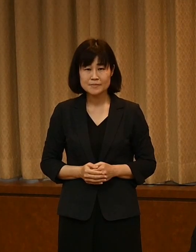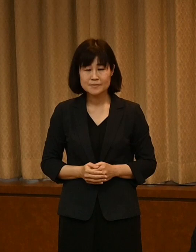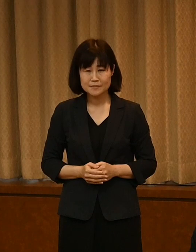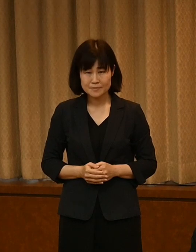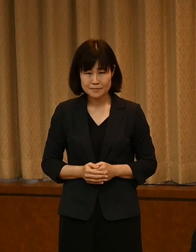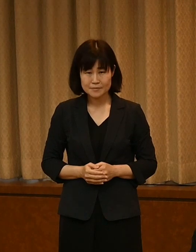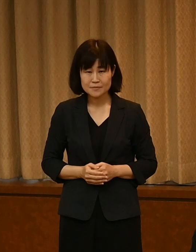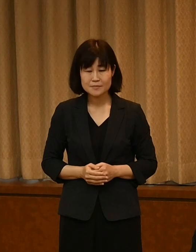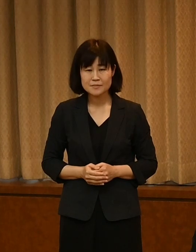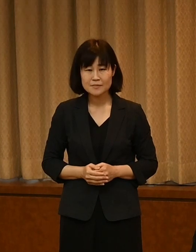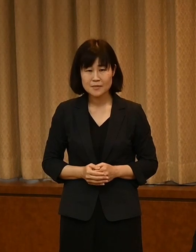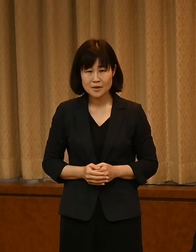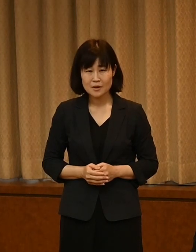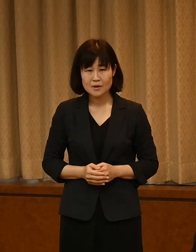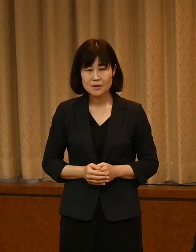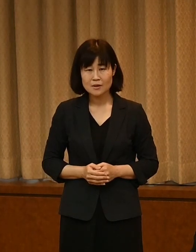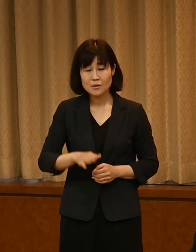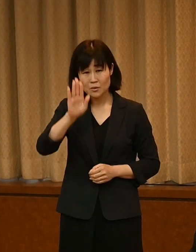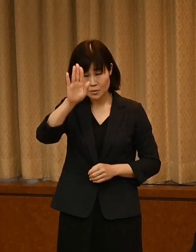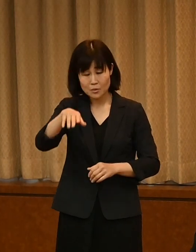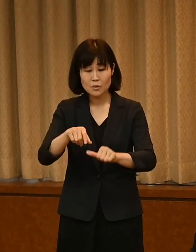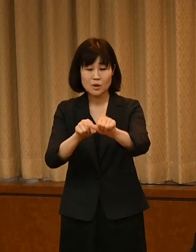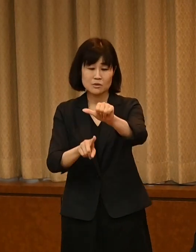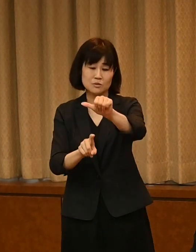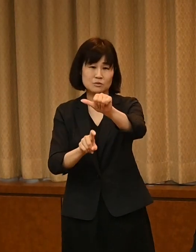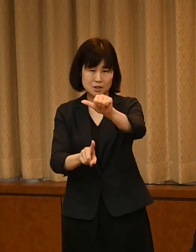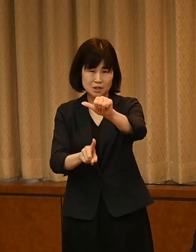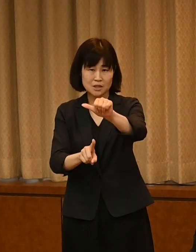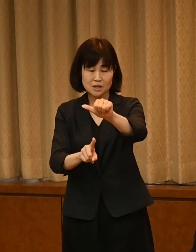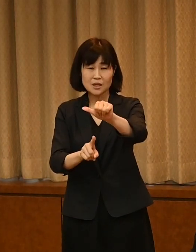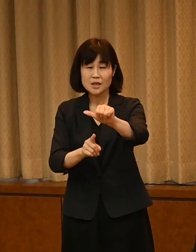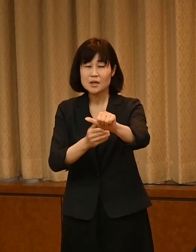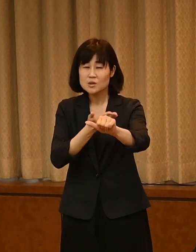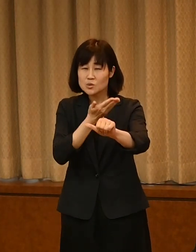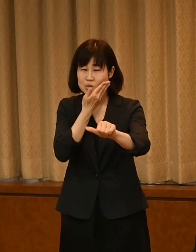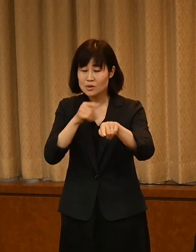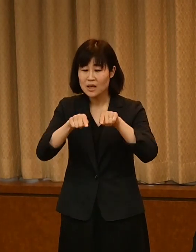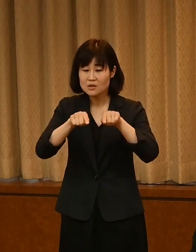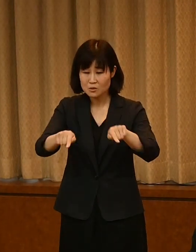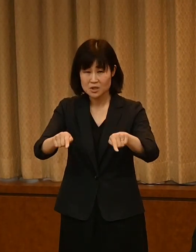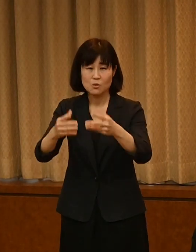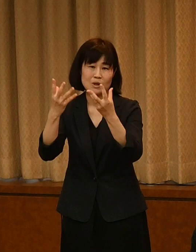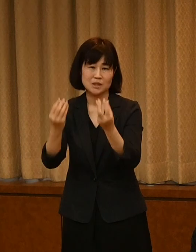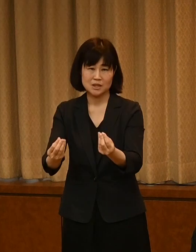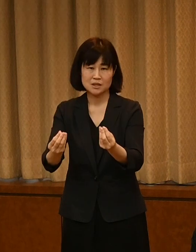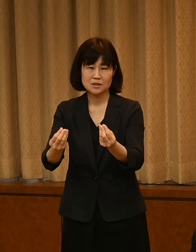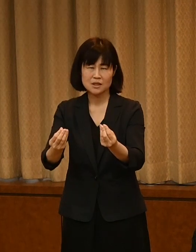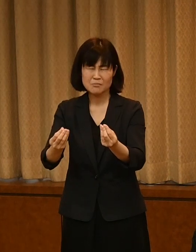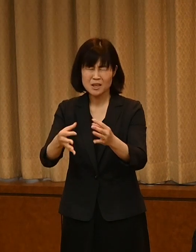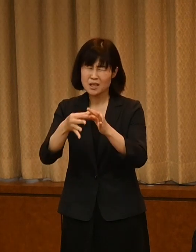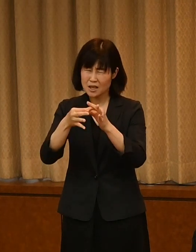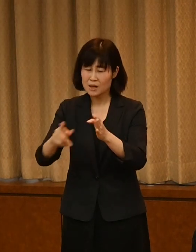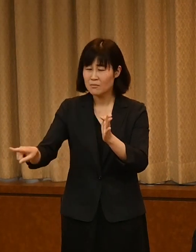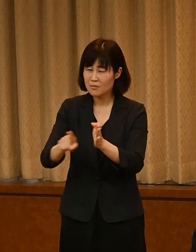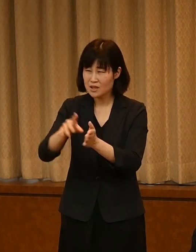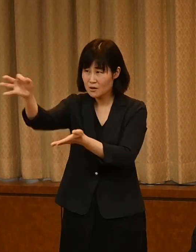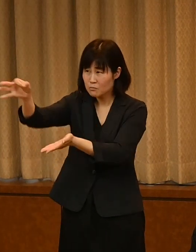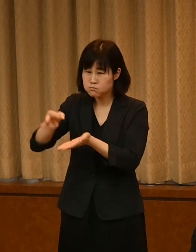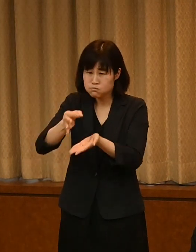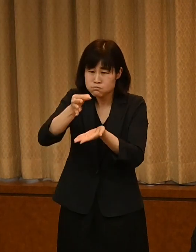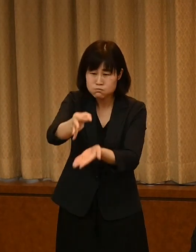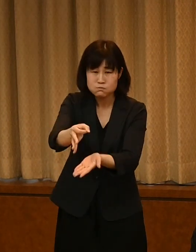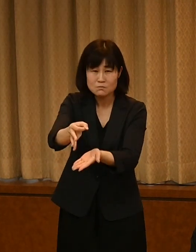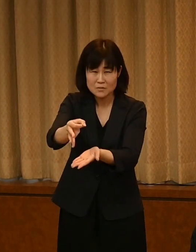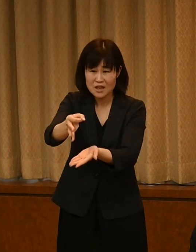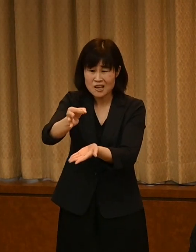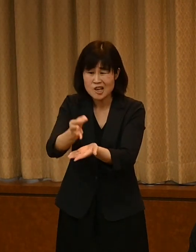重点措置が解除となったことにより協力金の国の基準額は引き下げられることになりますが、